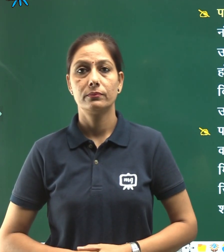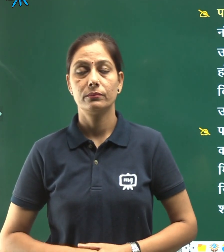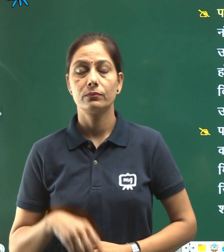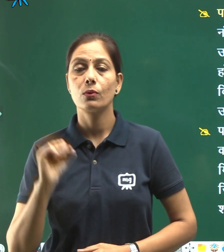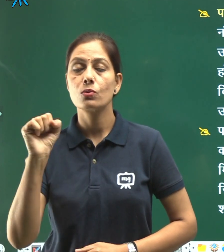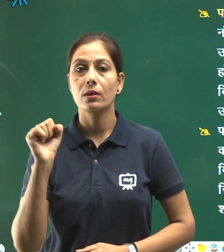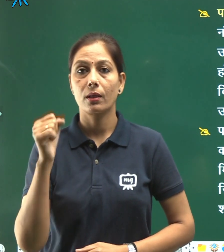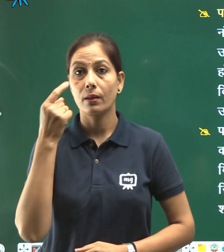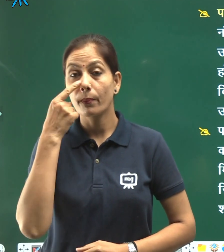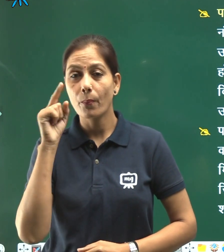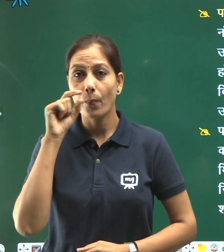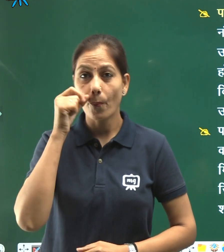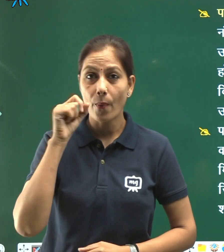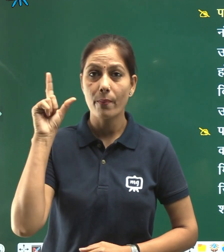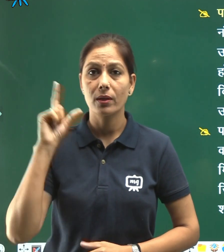उसके माता पिता की